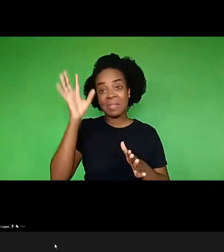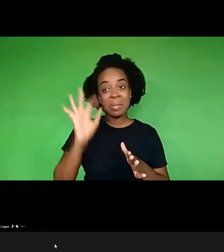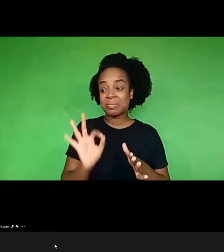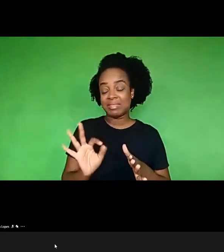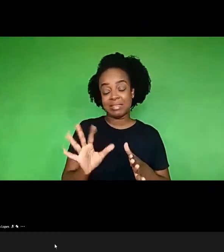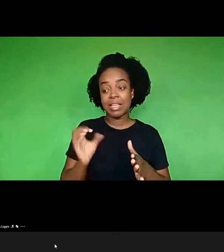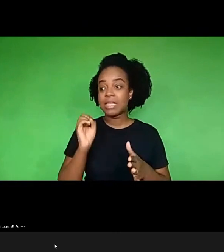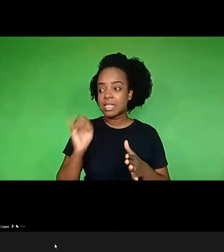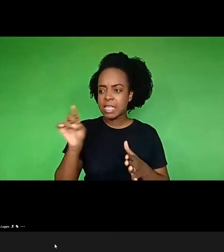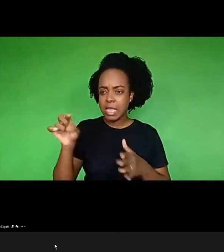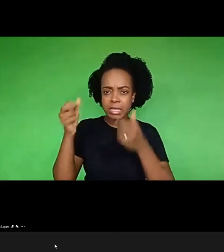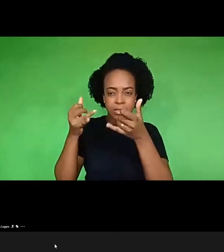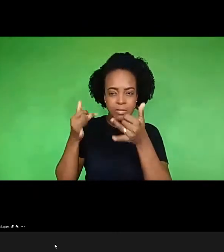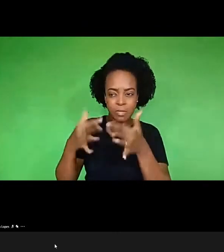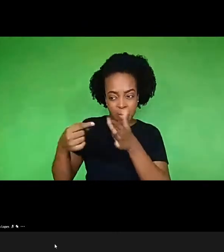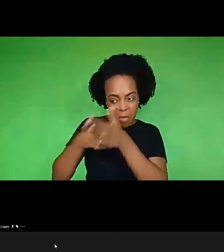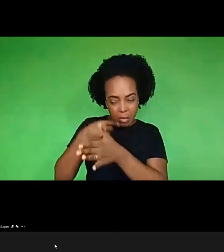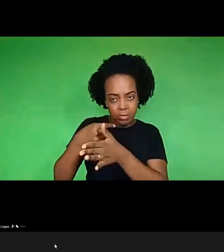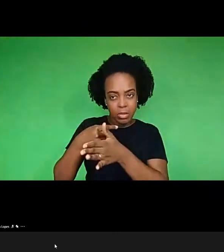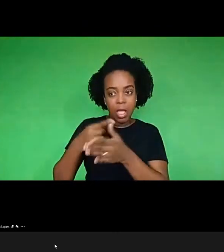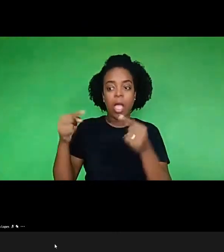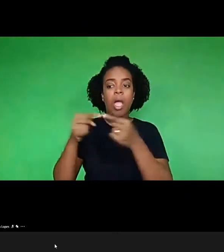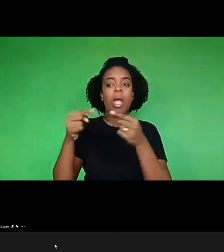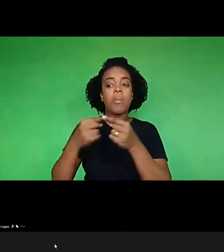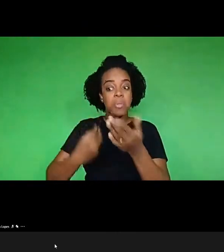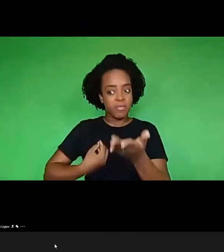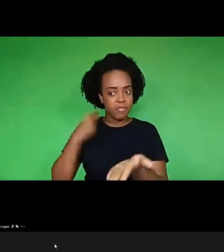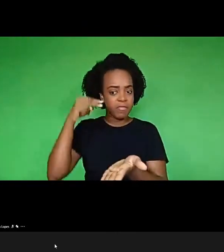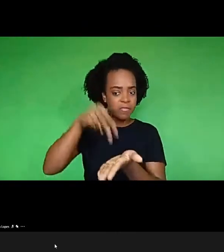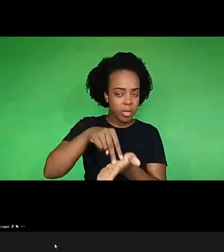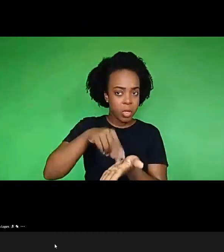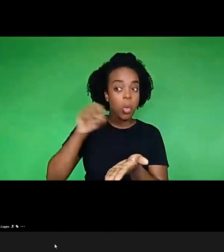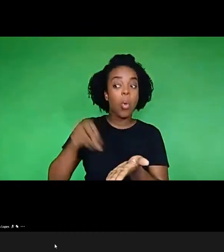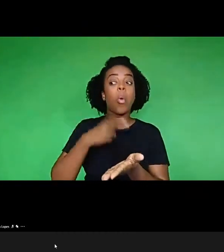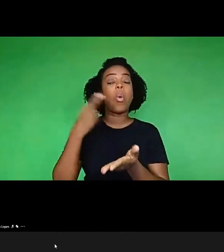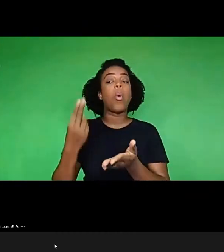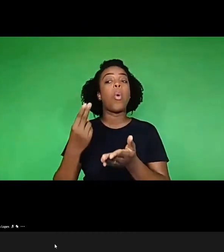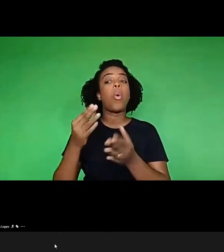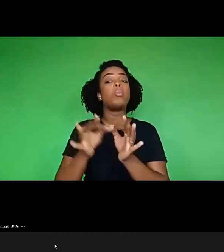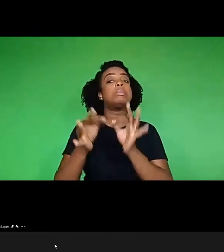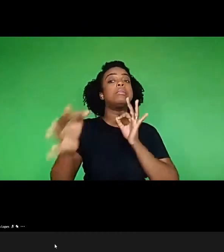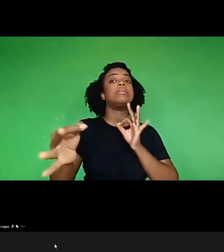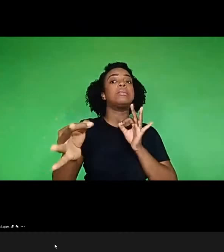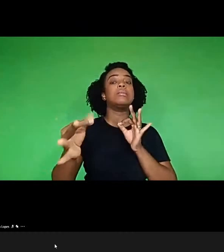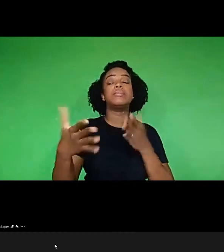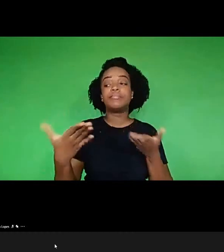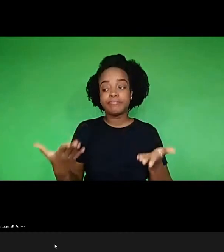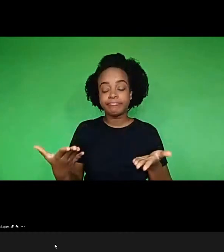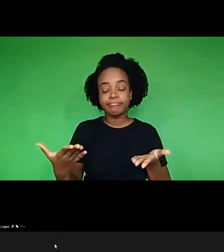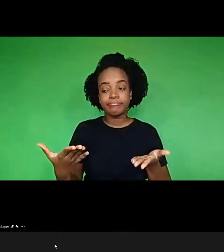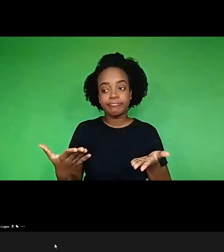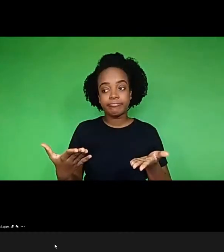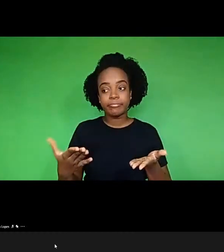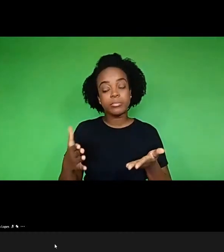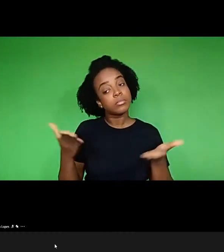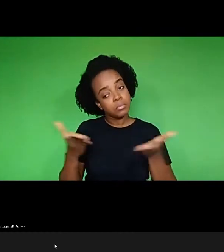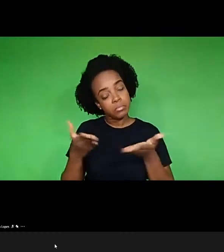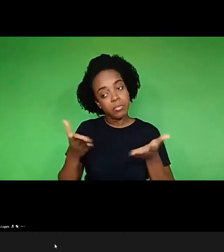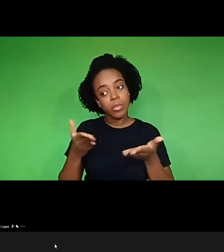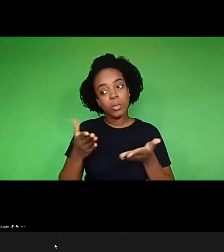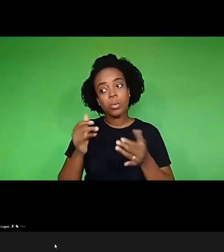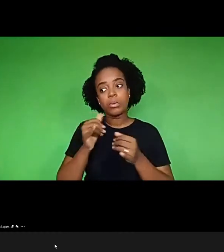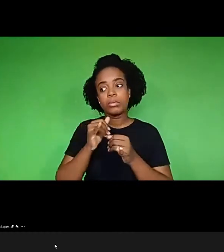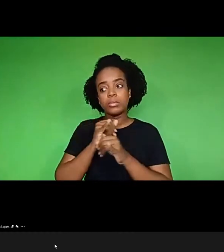do dia 16. Eu só posso responder para o que vai ocorrer a partir da próxima semana, talvez eu já tenha, inclusive, respondido, né, na explicação que eu